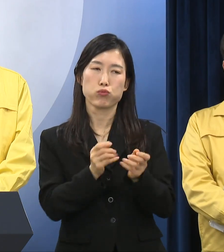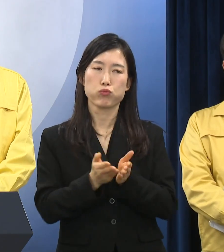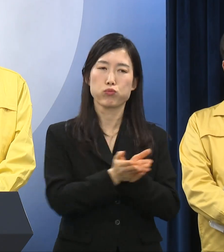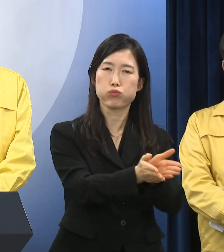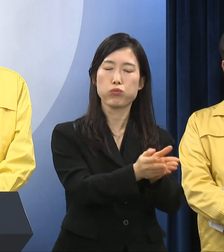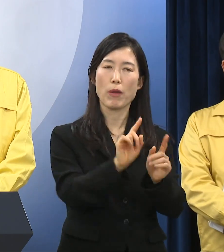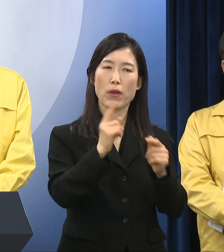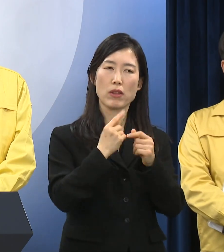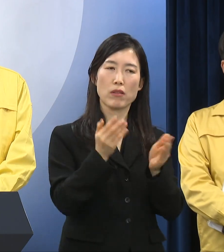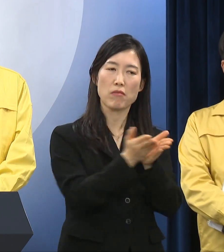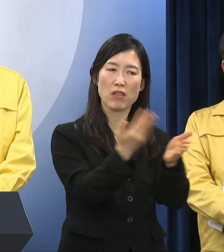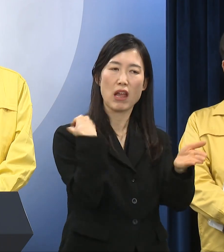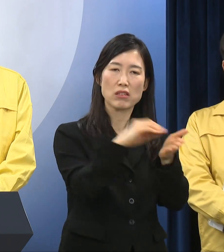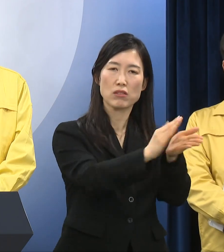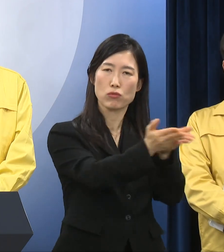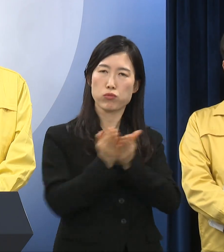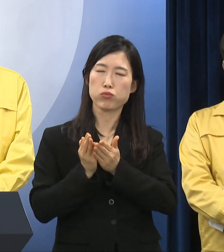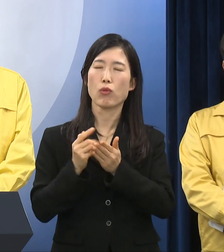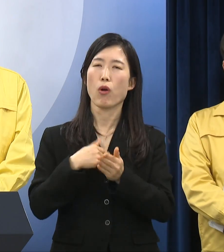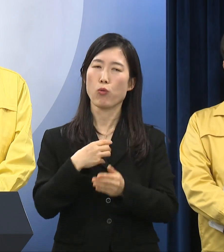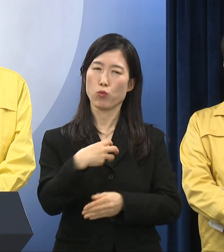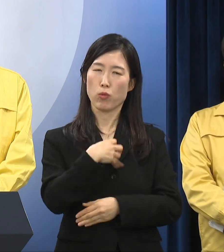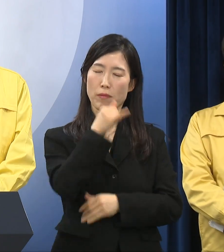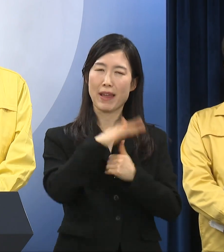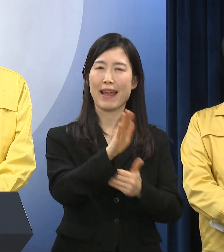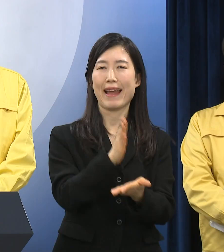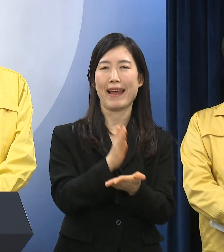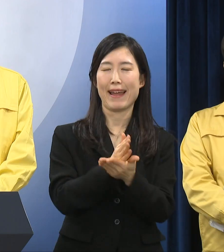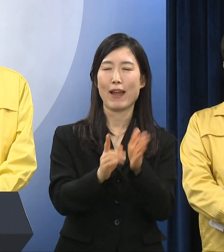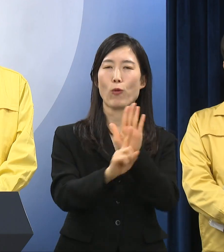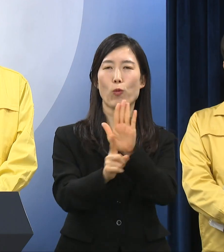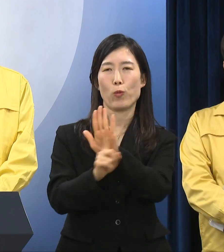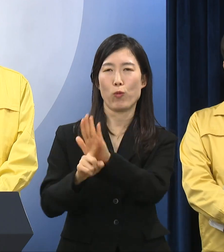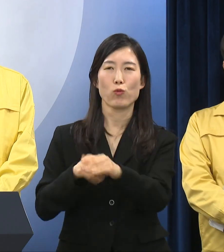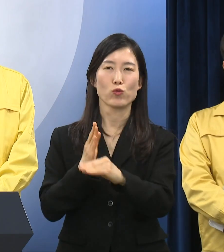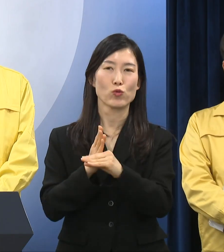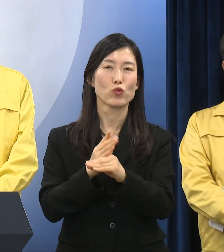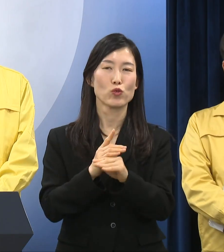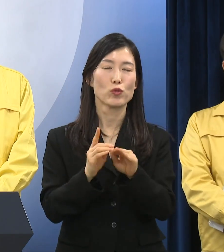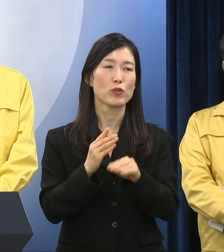있기 때문에 운항 자제를 권고를 하고 있습니다. 그래서